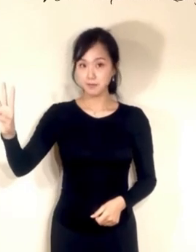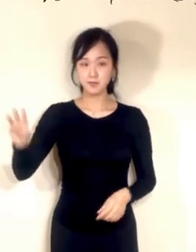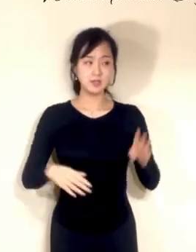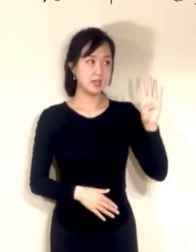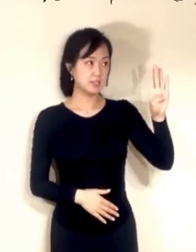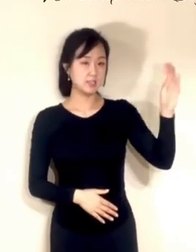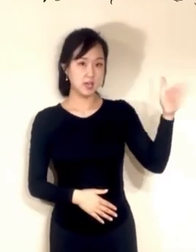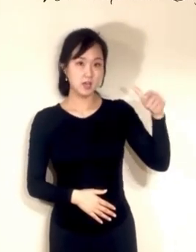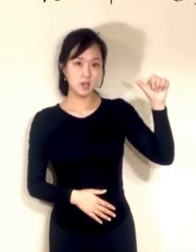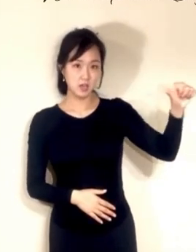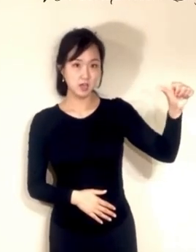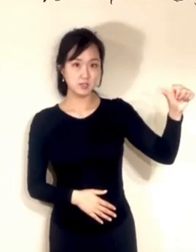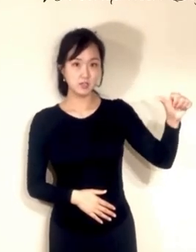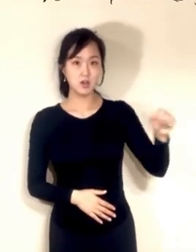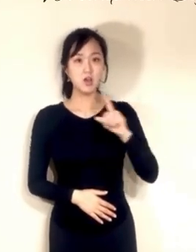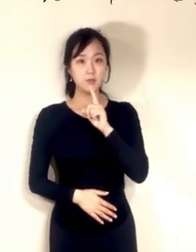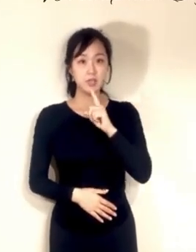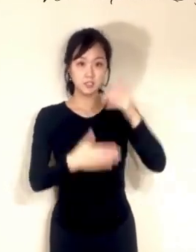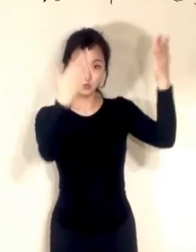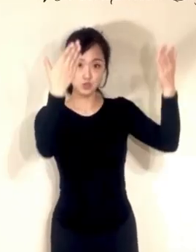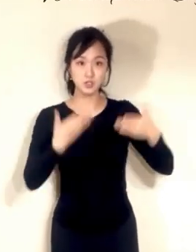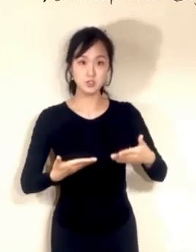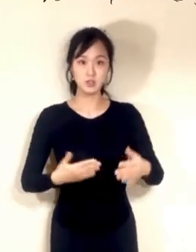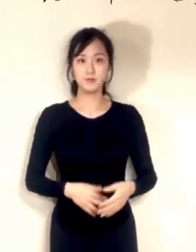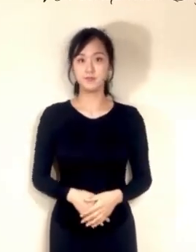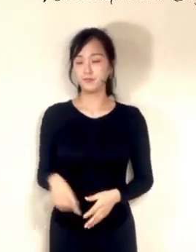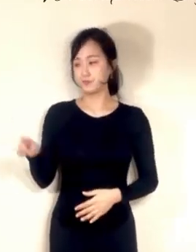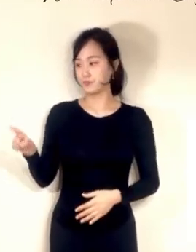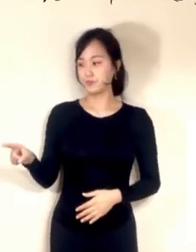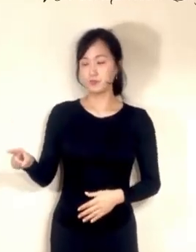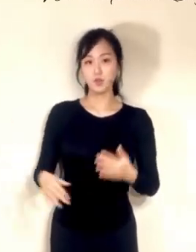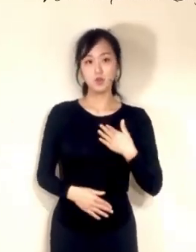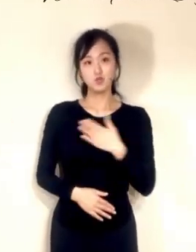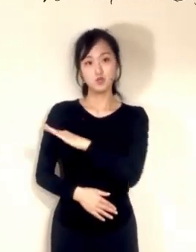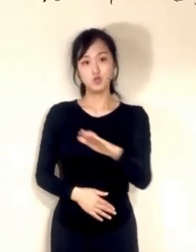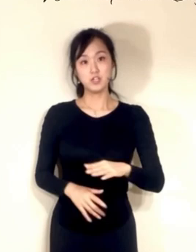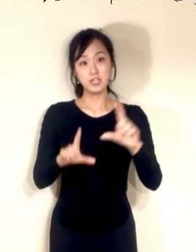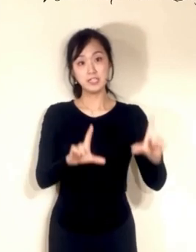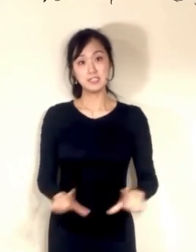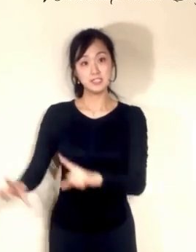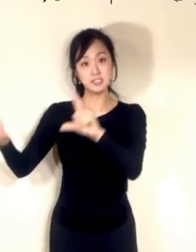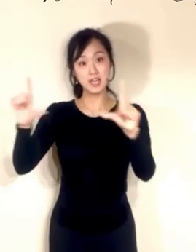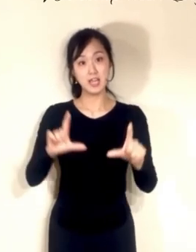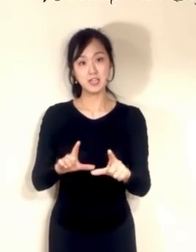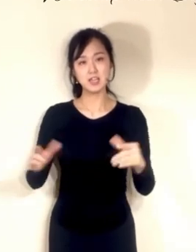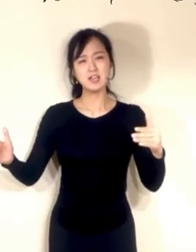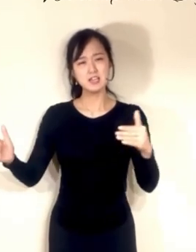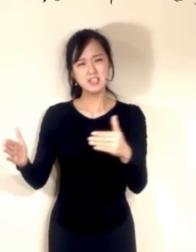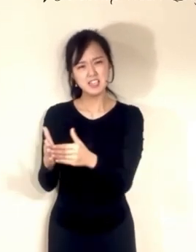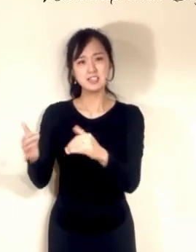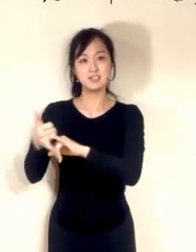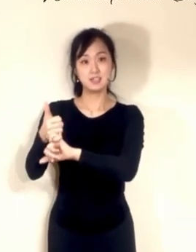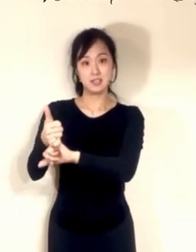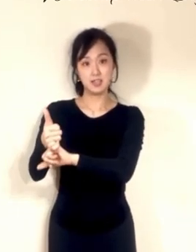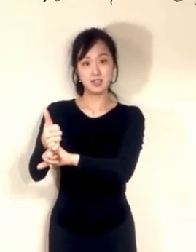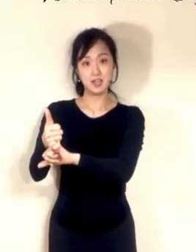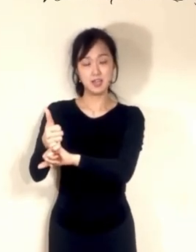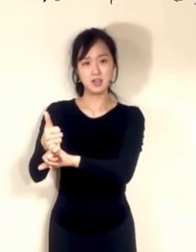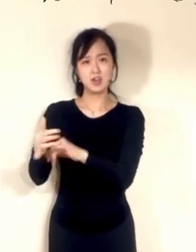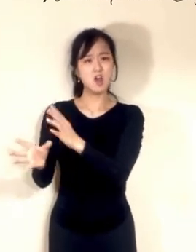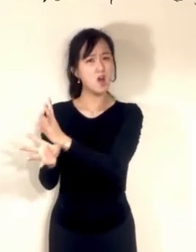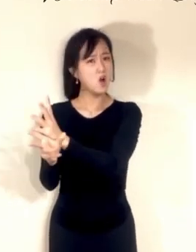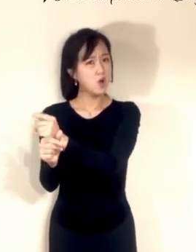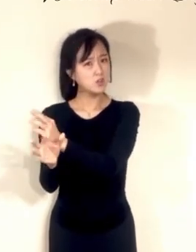4절과 5절은 우리에게 말씀합니다. 2절과 3절은 우리의 인생은 끝이 있다,